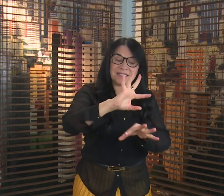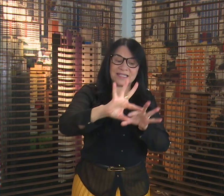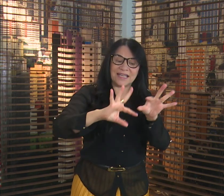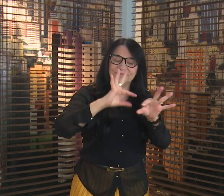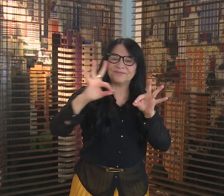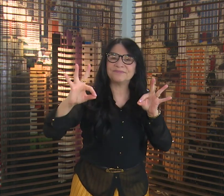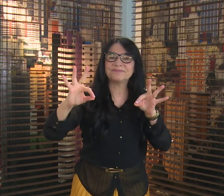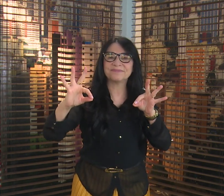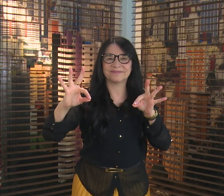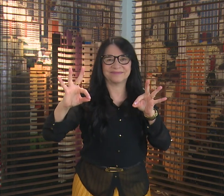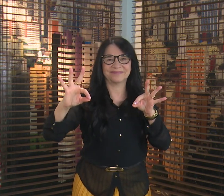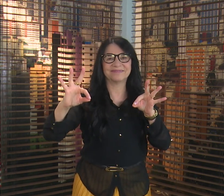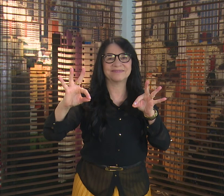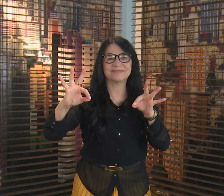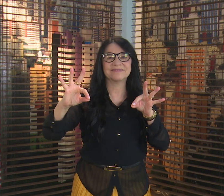recompensa